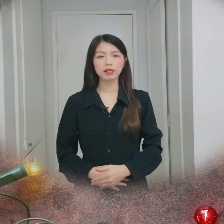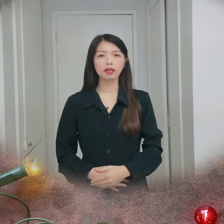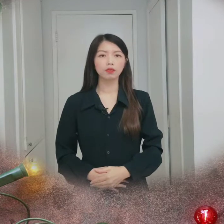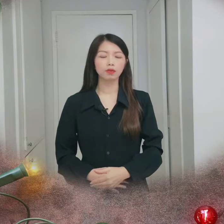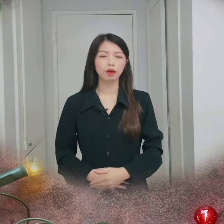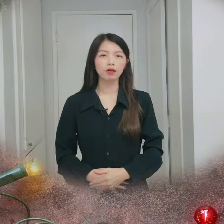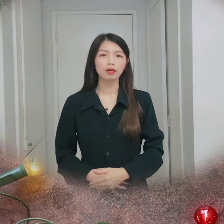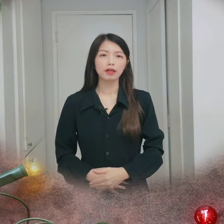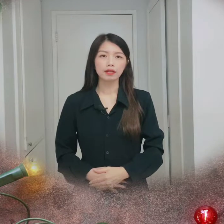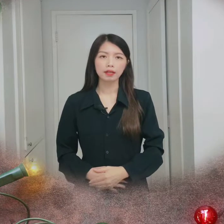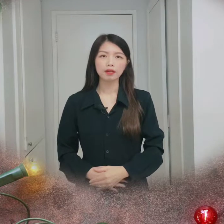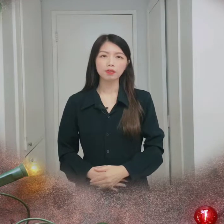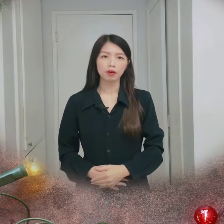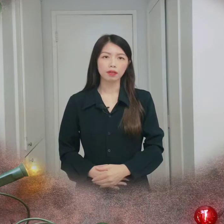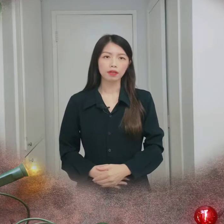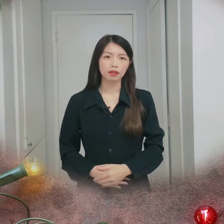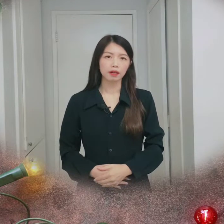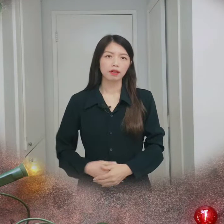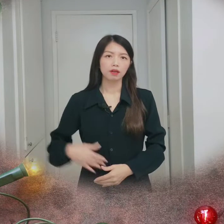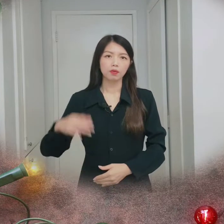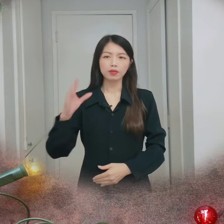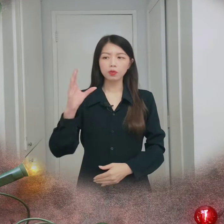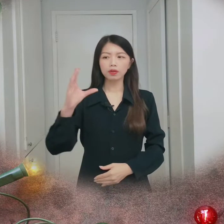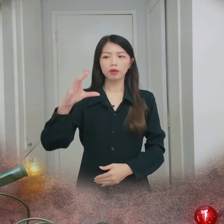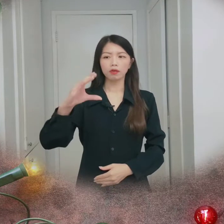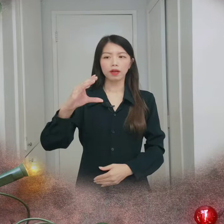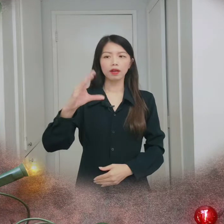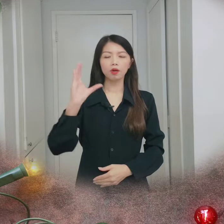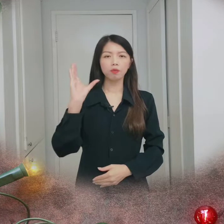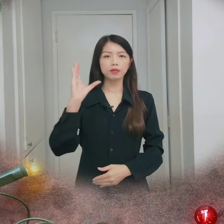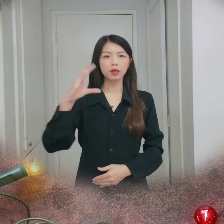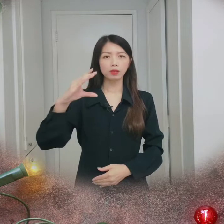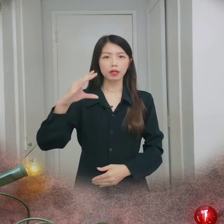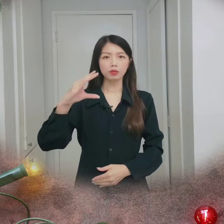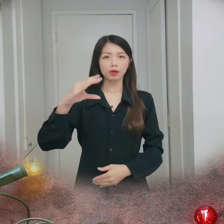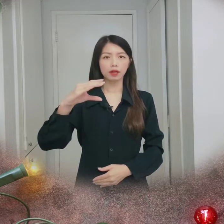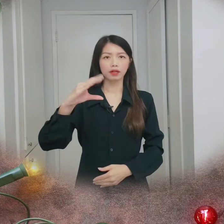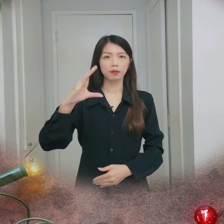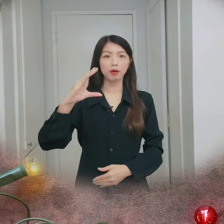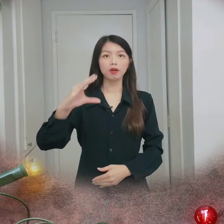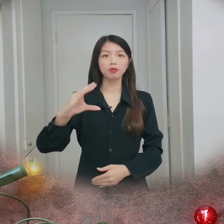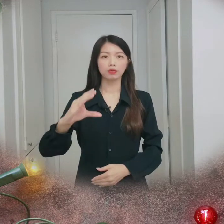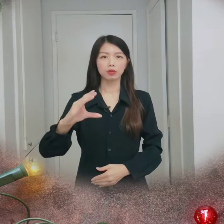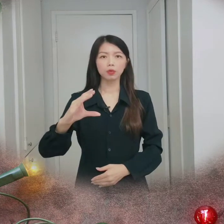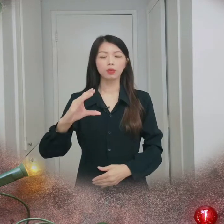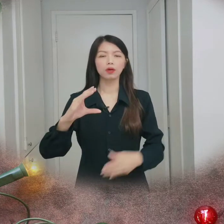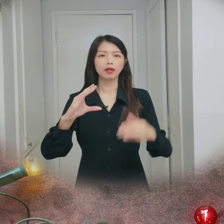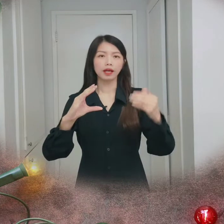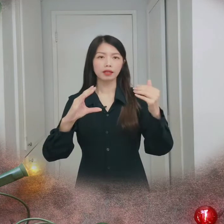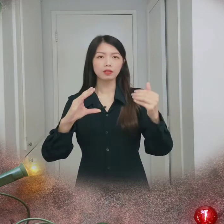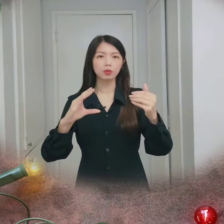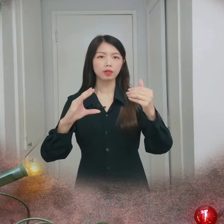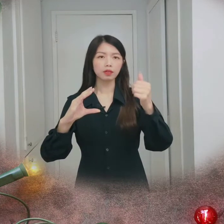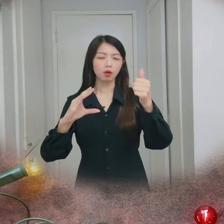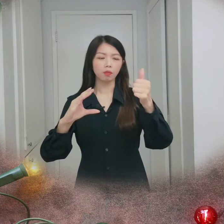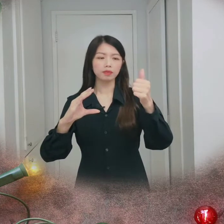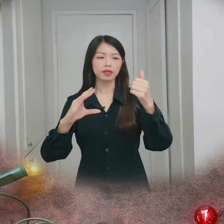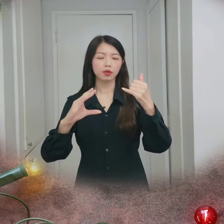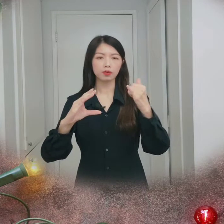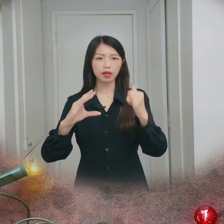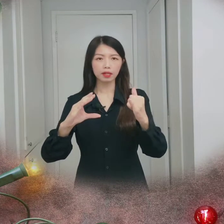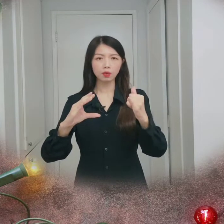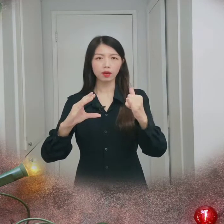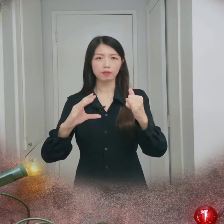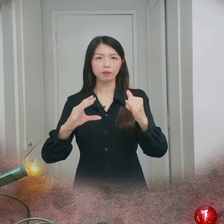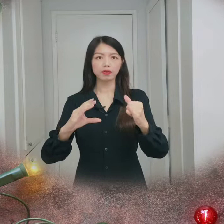수어는 생략했고요. 세상 수어는 왼손은 이렇게 엄지하고 다른 손가락을 이렇게 벌려주시고, 다른 손은